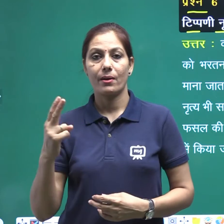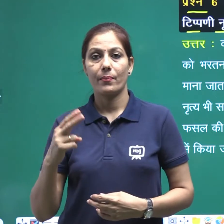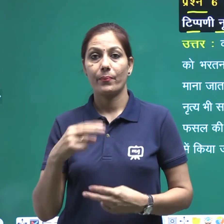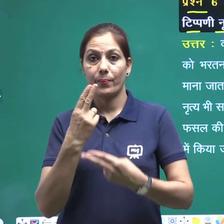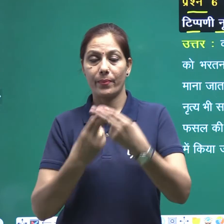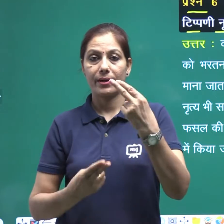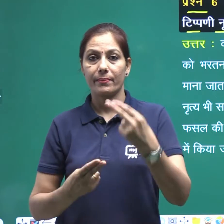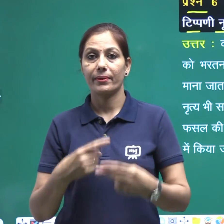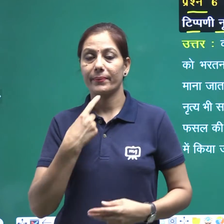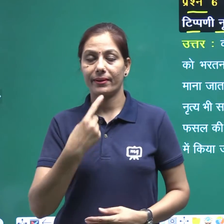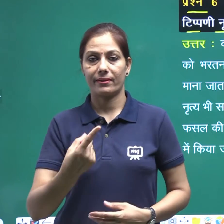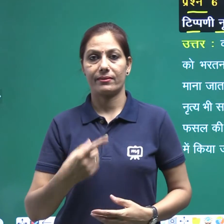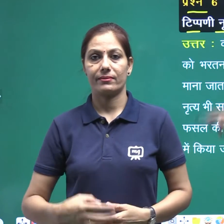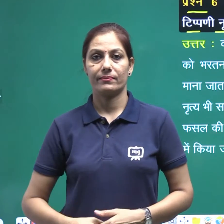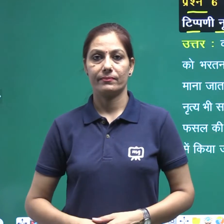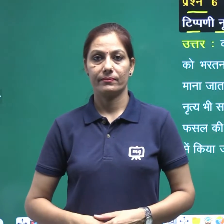बताइए।